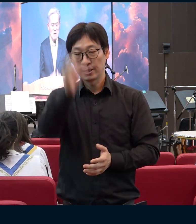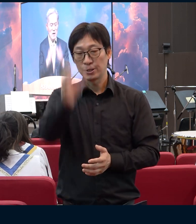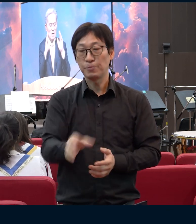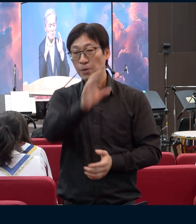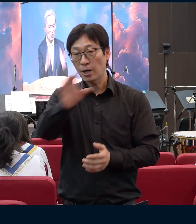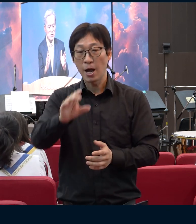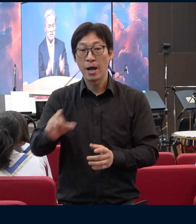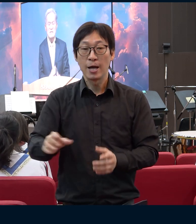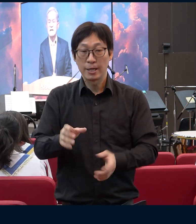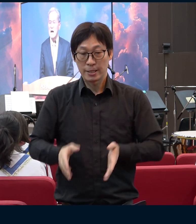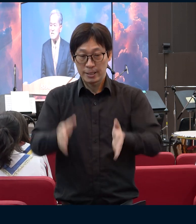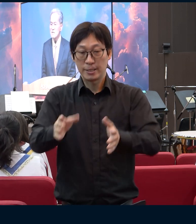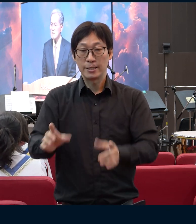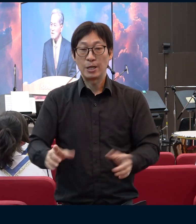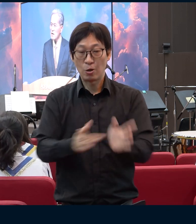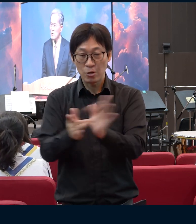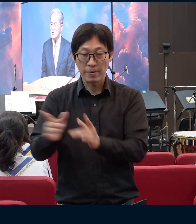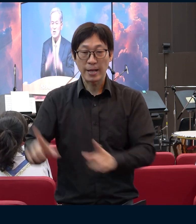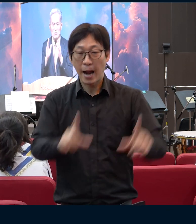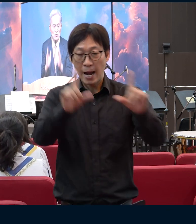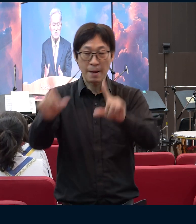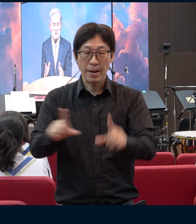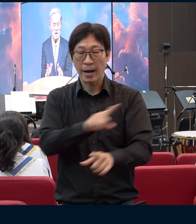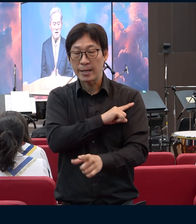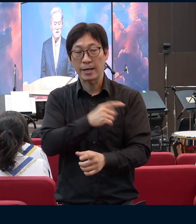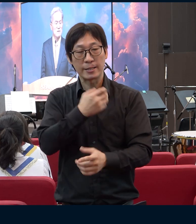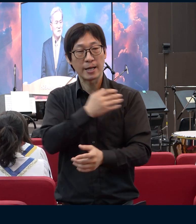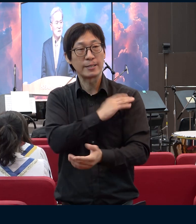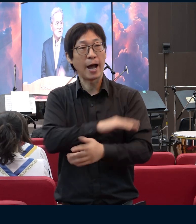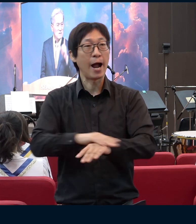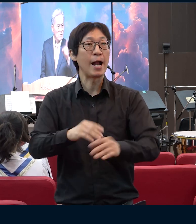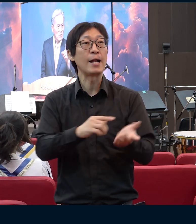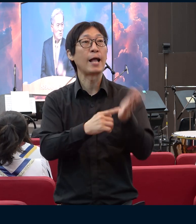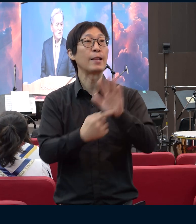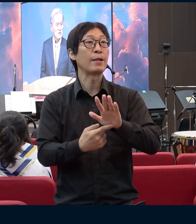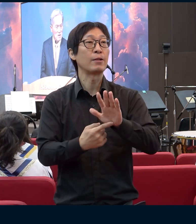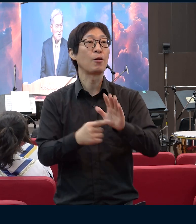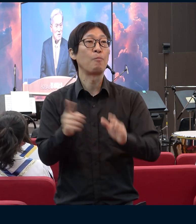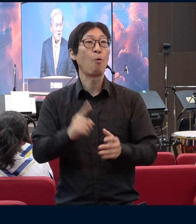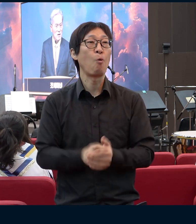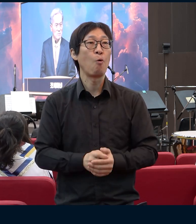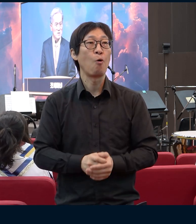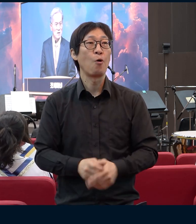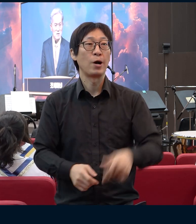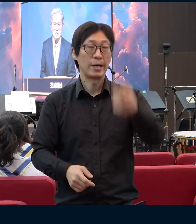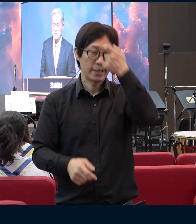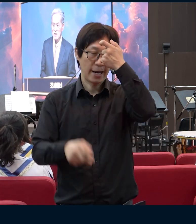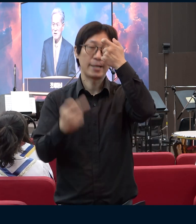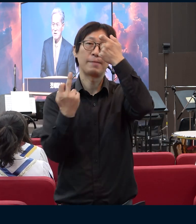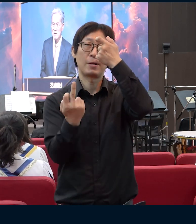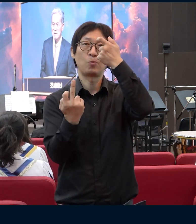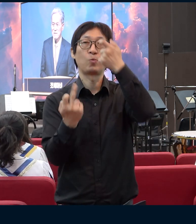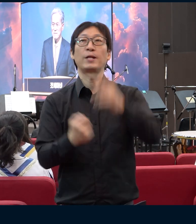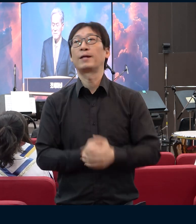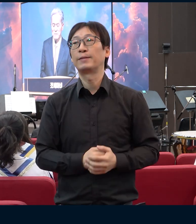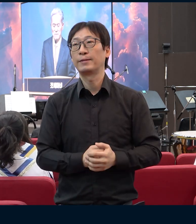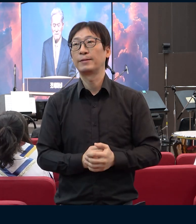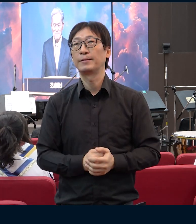예수님의 삶의 본질을 가장 잘 나타내는 것이 무엇인가? 그게 바로 겟세마네입니다. 겟세마네.